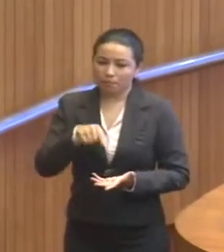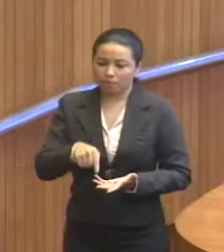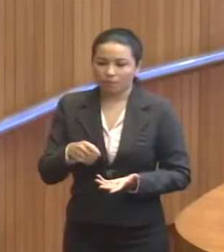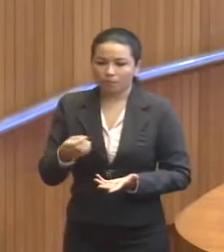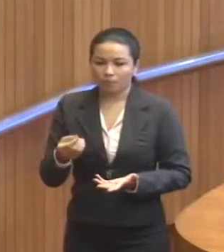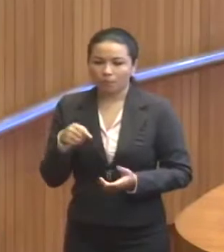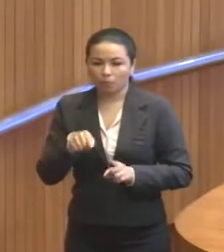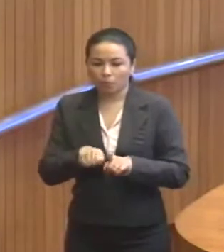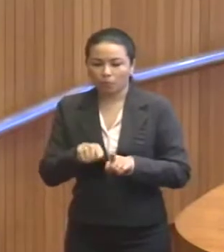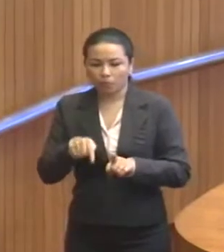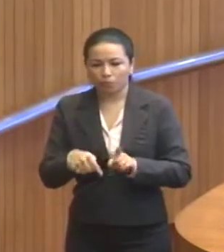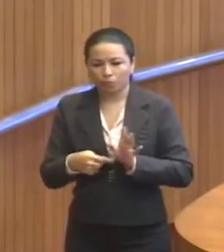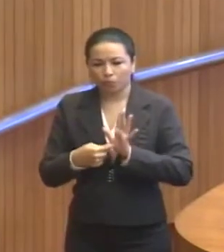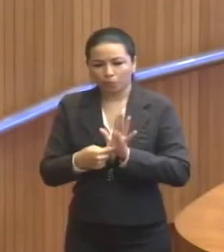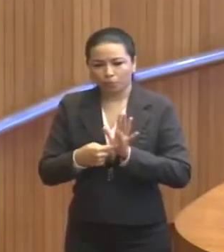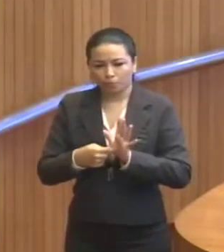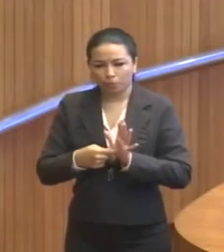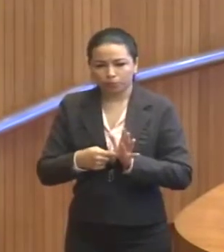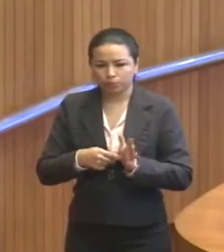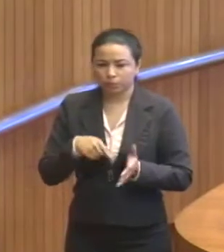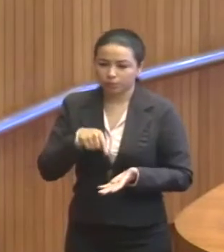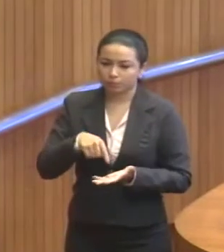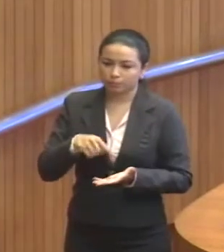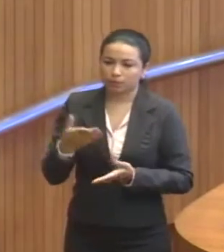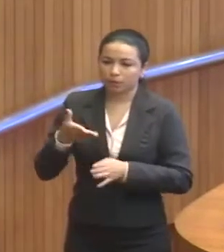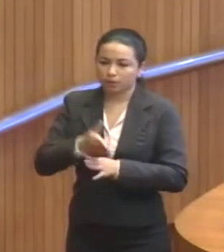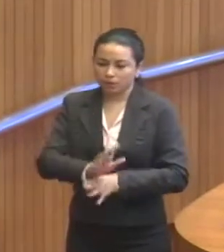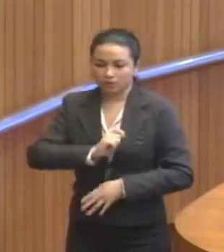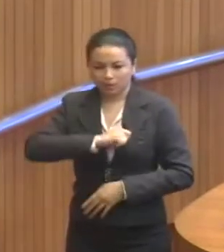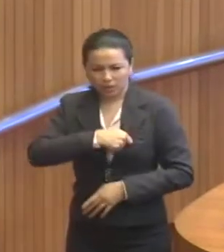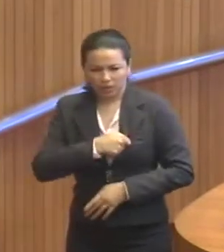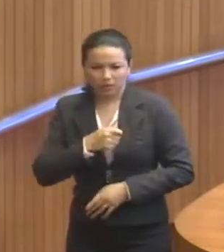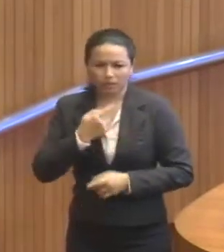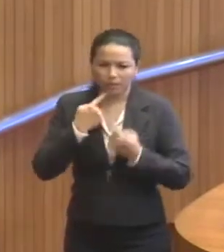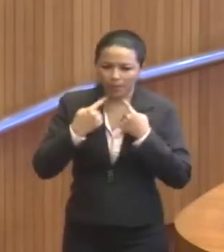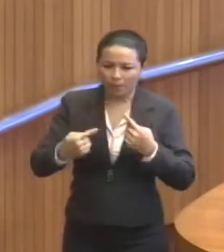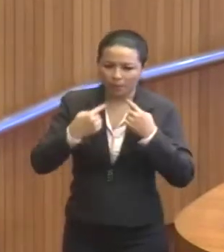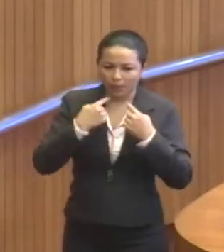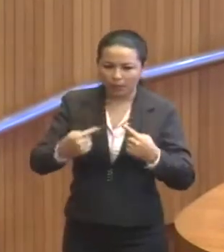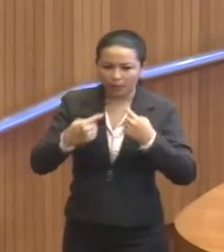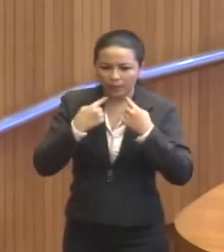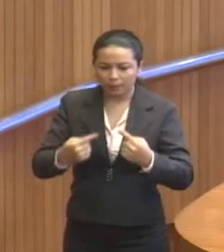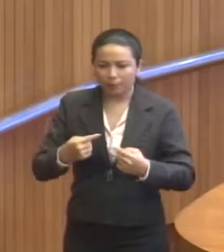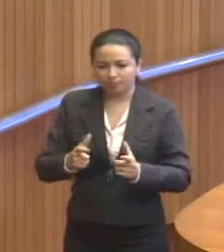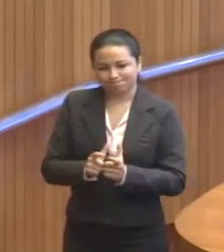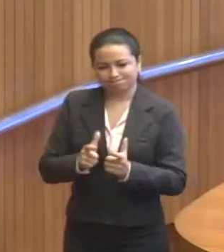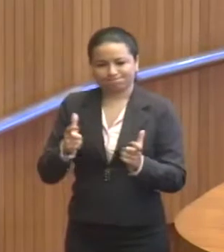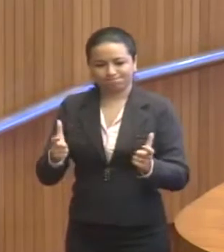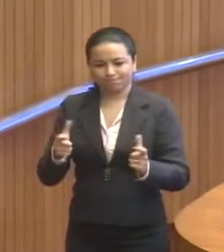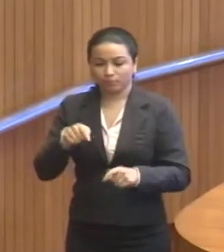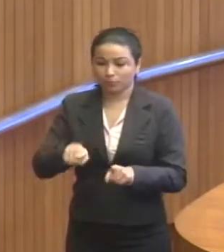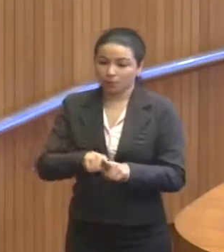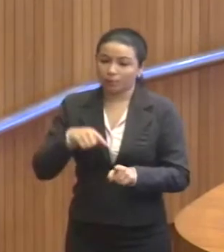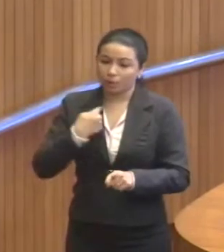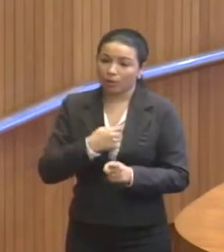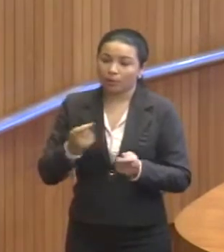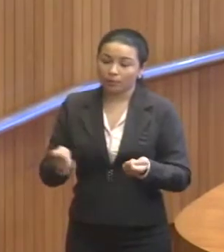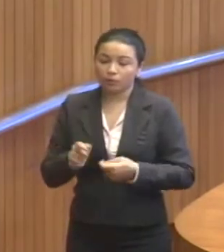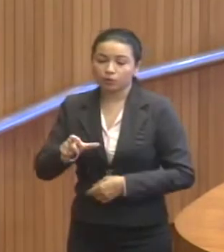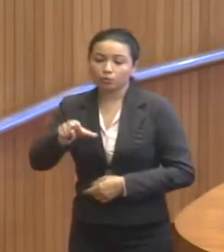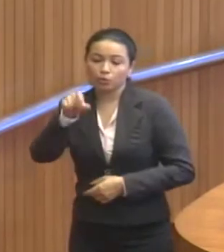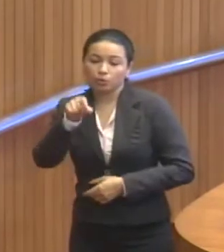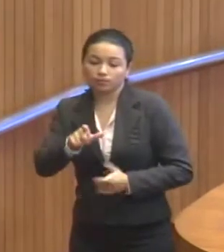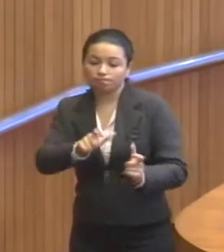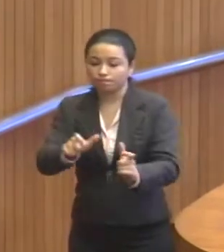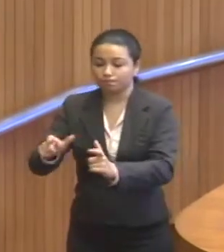de violência, tanto na delegacia quanto no juizado, muito maior. E aí nós poderíamos destacar bairros como,